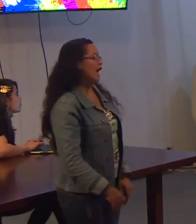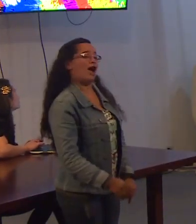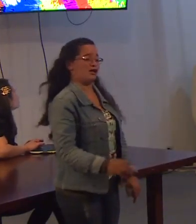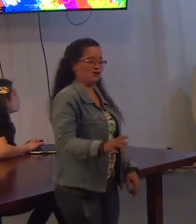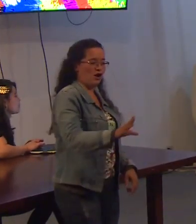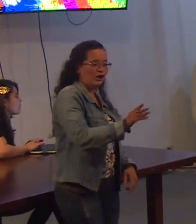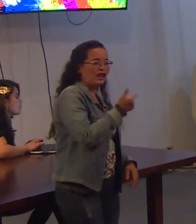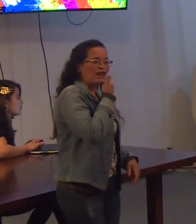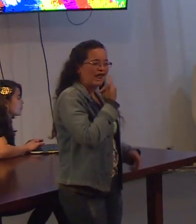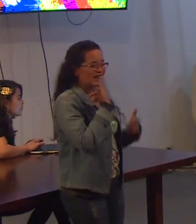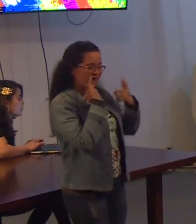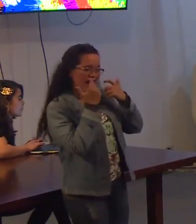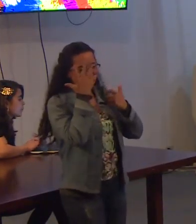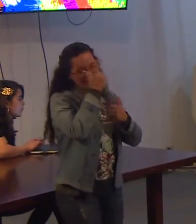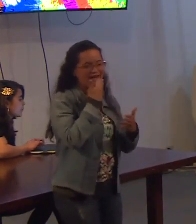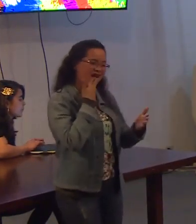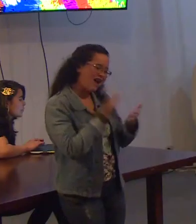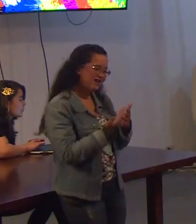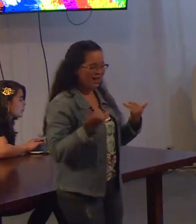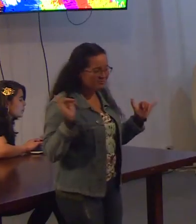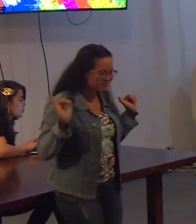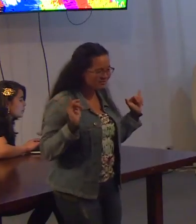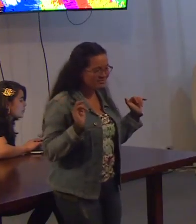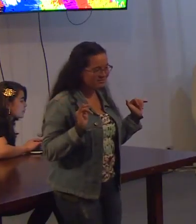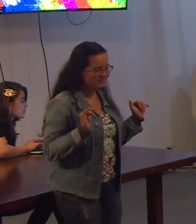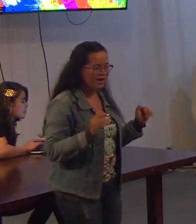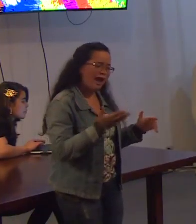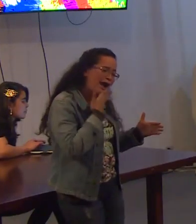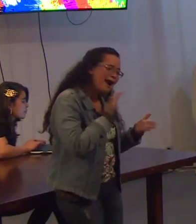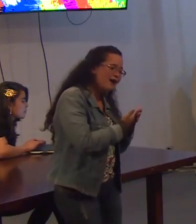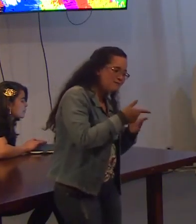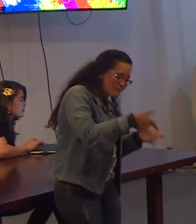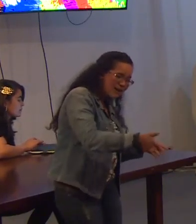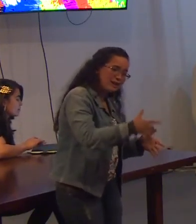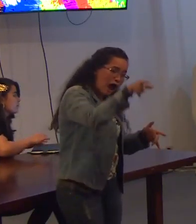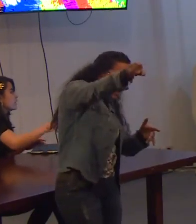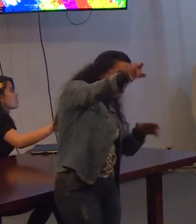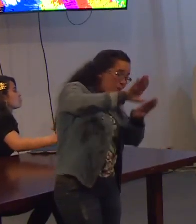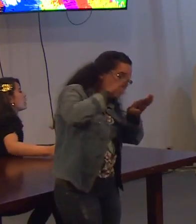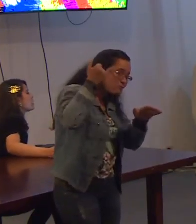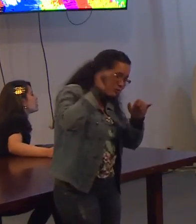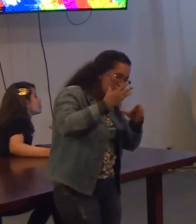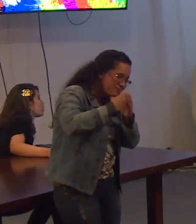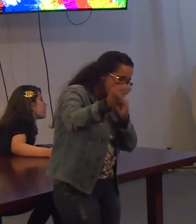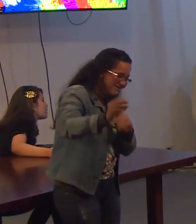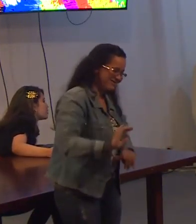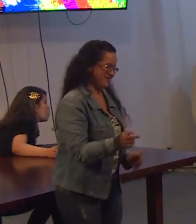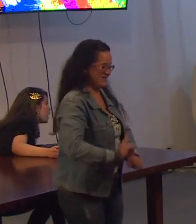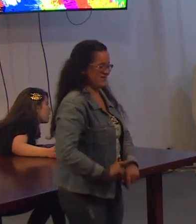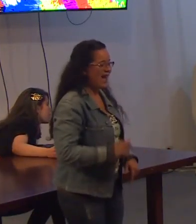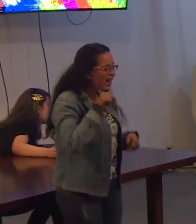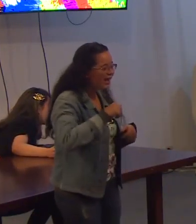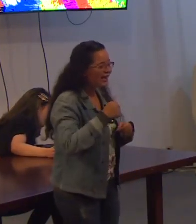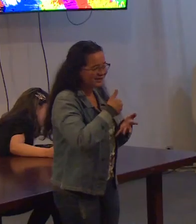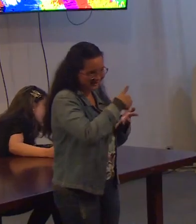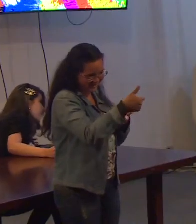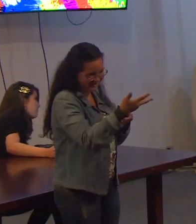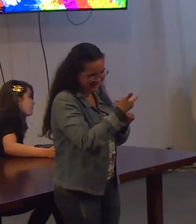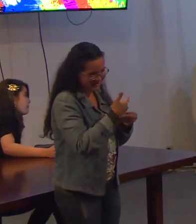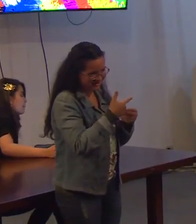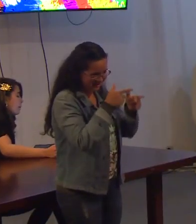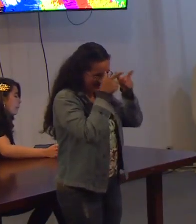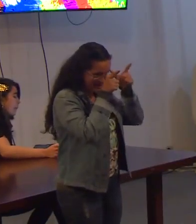decimos, muy chévere, muy bonito, todo, gracias, hasta aquí llegamos, gracias por venir, la salida está allá, no. Como estamos en la línea de artes y lenguajes,